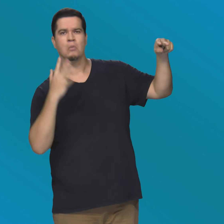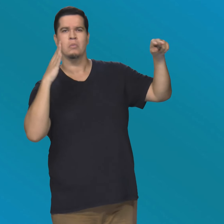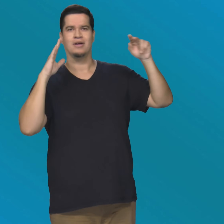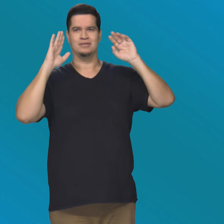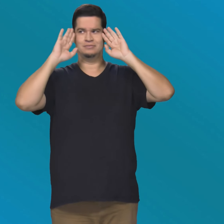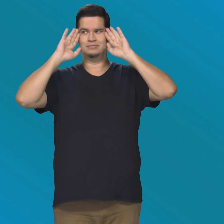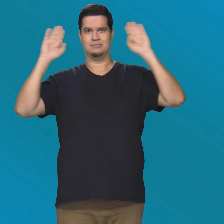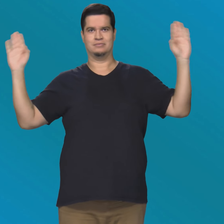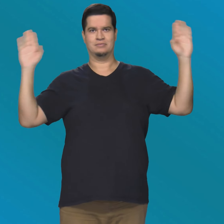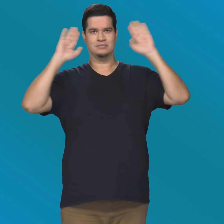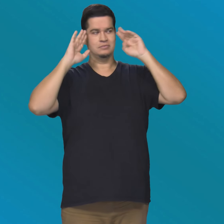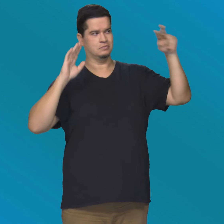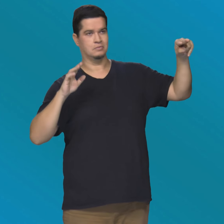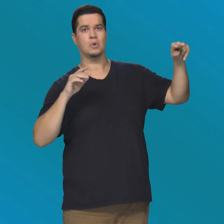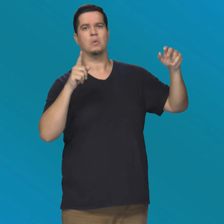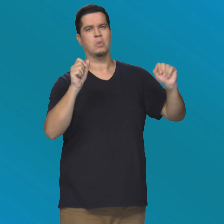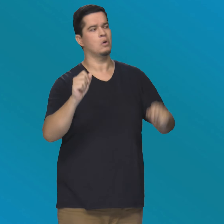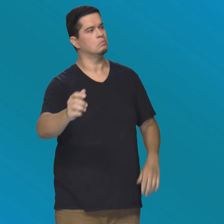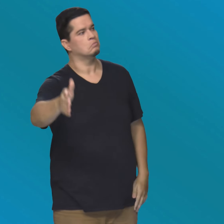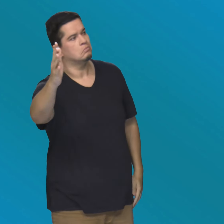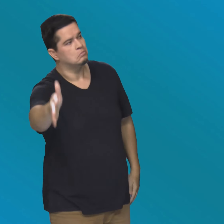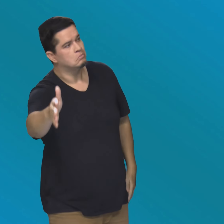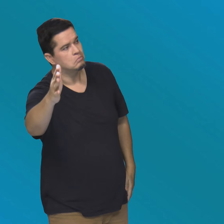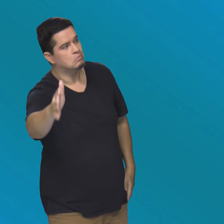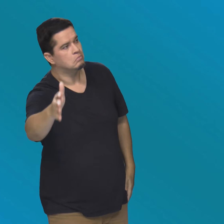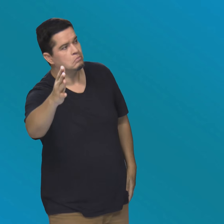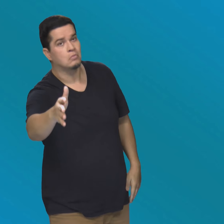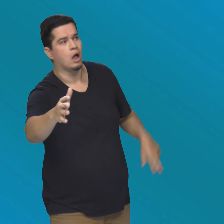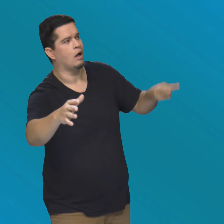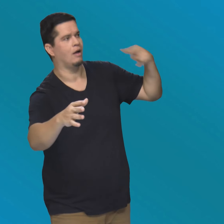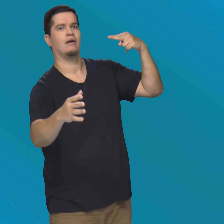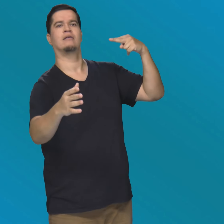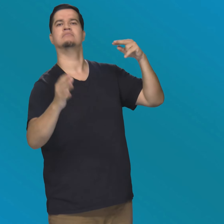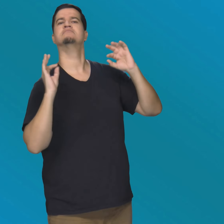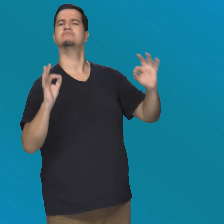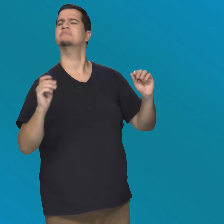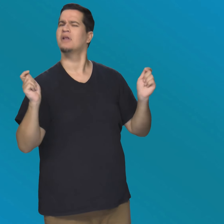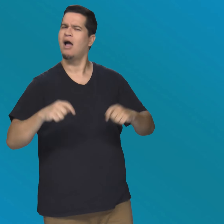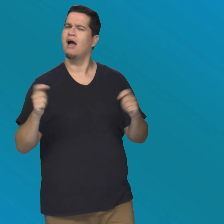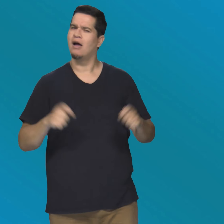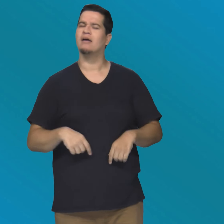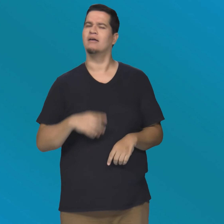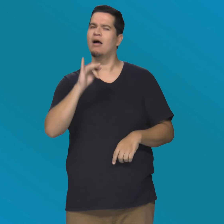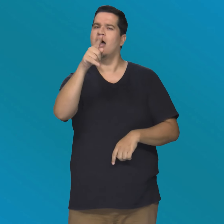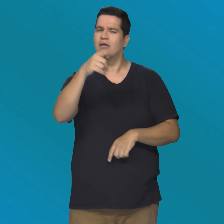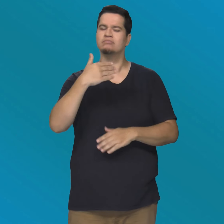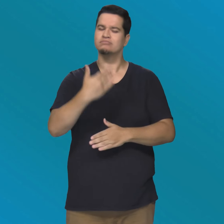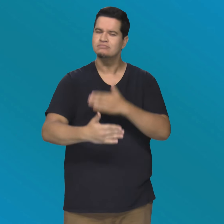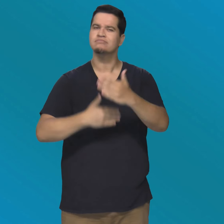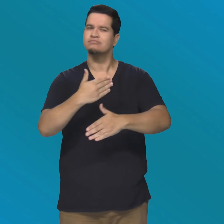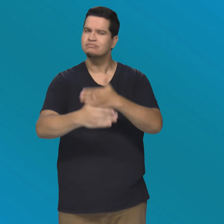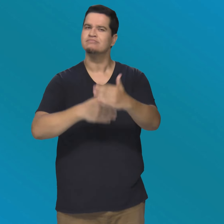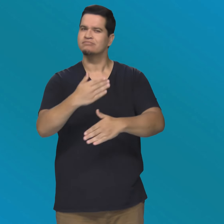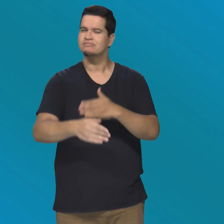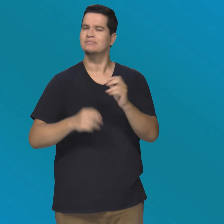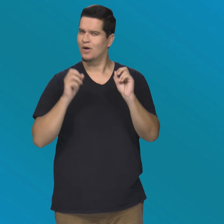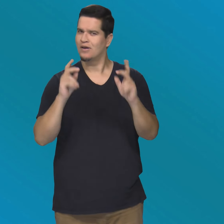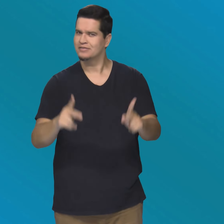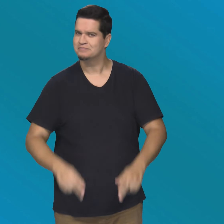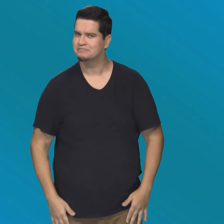buscar o campo de visão dela acenando se assim que a sua mão entrar no campo de visão a pessoa vai ver o movimento e ela consegue te enxergar